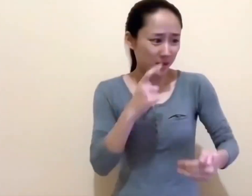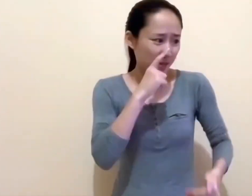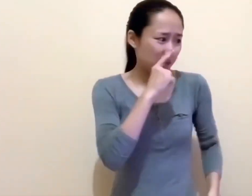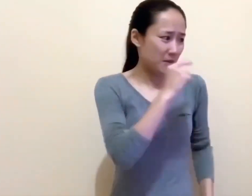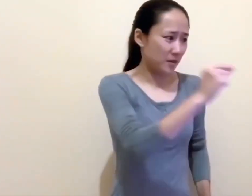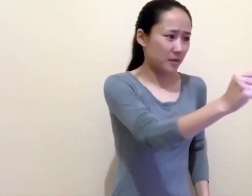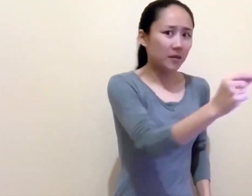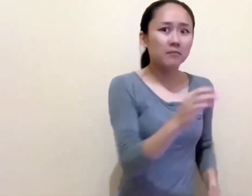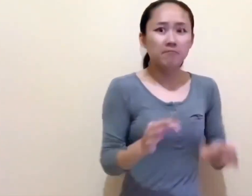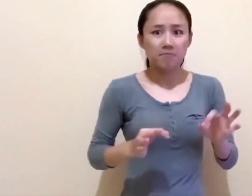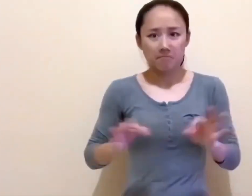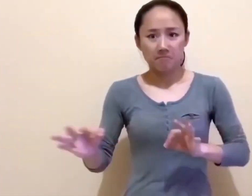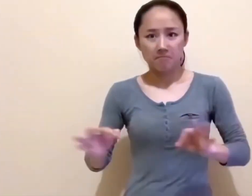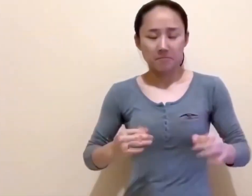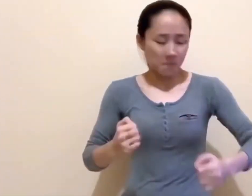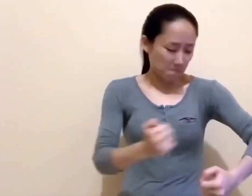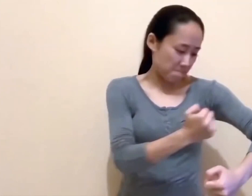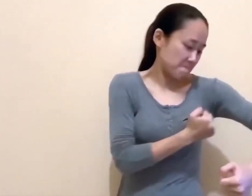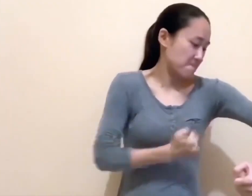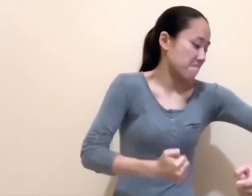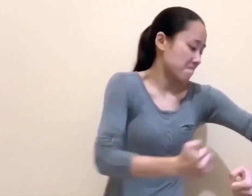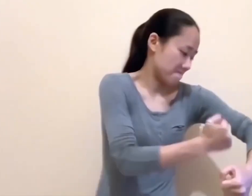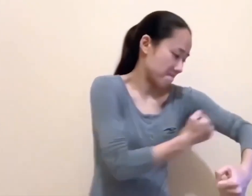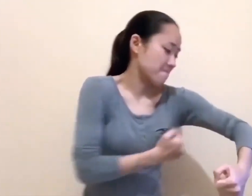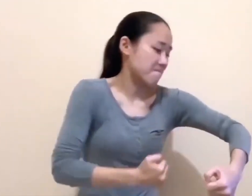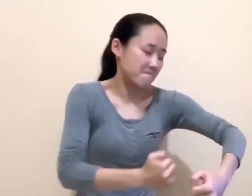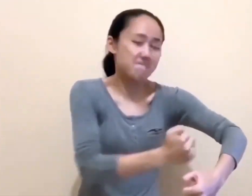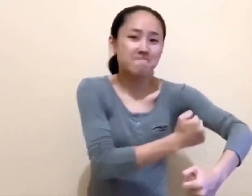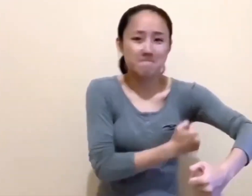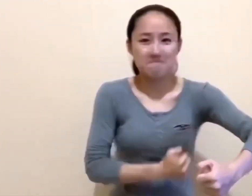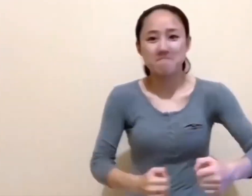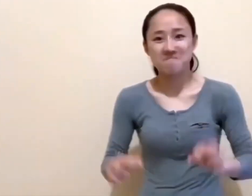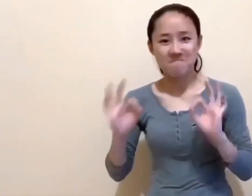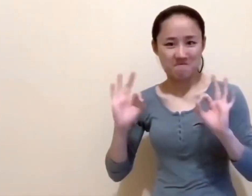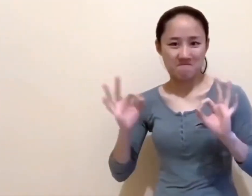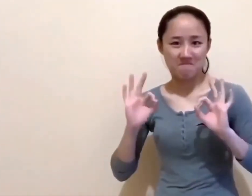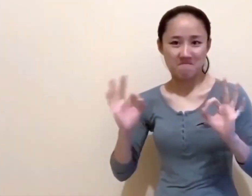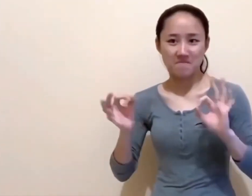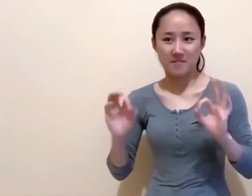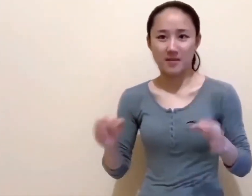Então a cegonha começou a preparar o banquete.